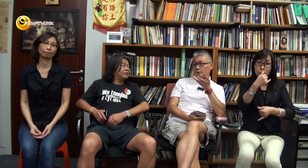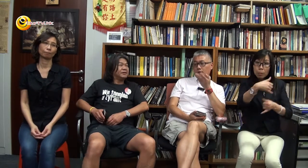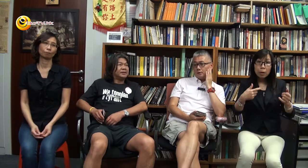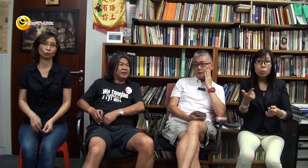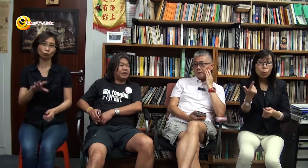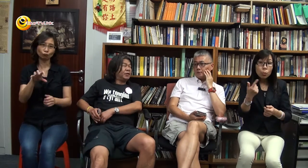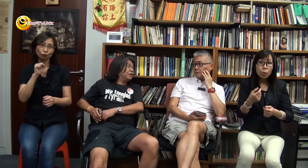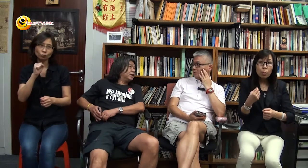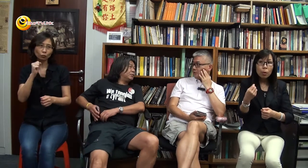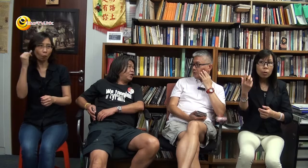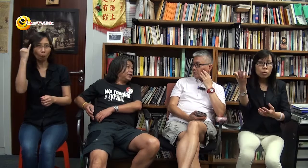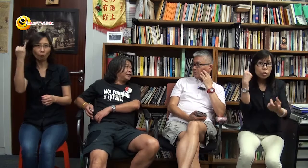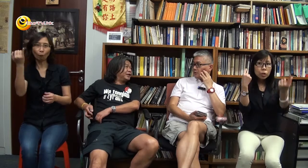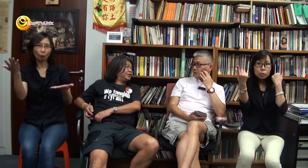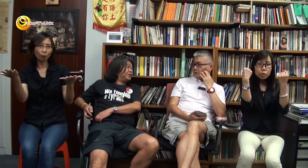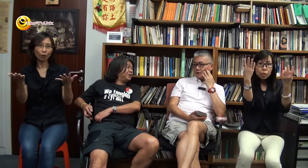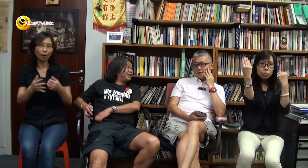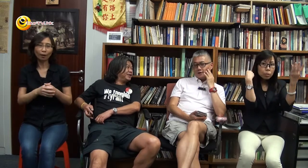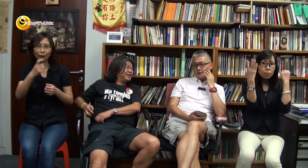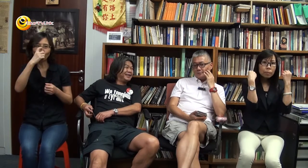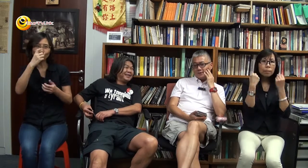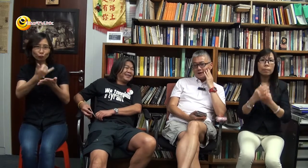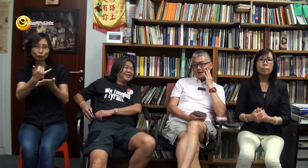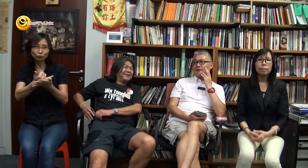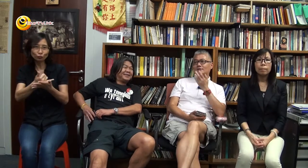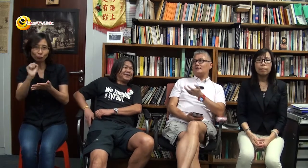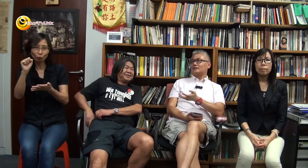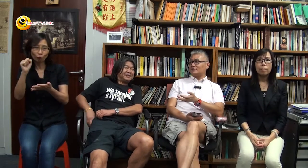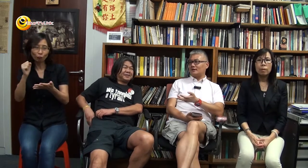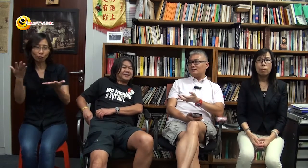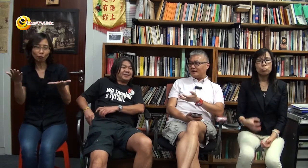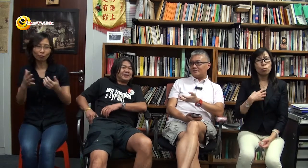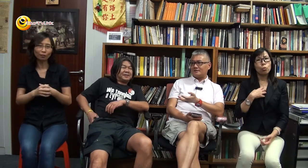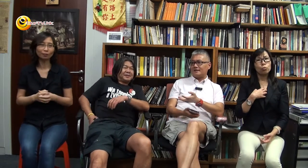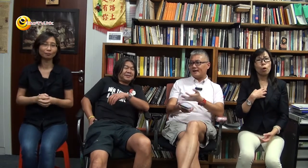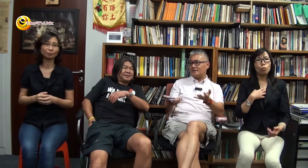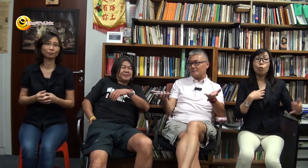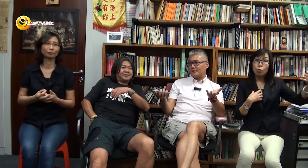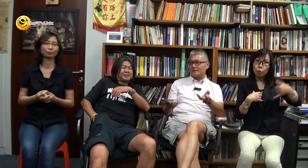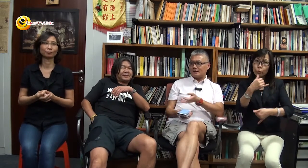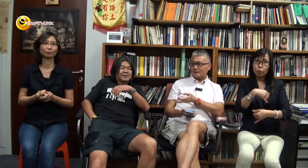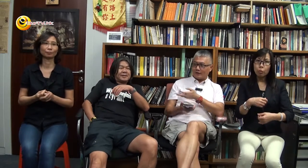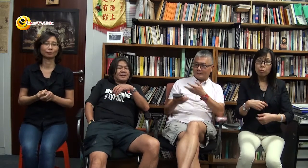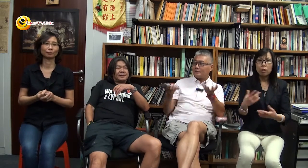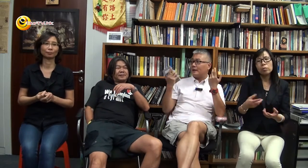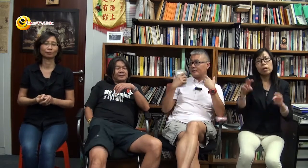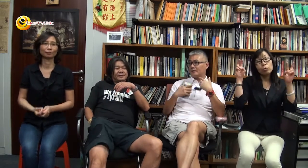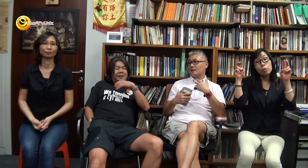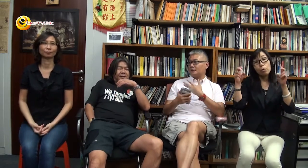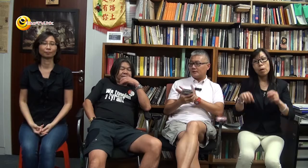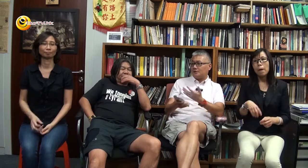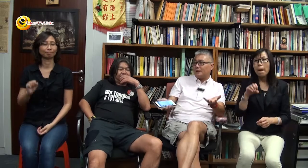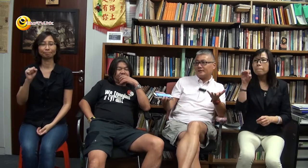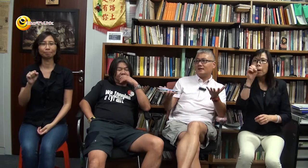咁我唔知即係 收咩料先，係咪梁振英死咗就？ 唔知啊，我成日覺得佢落嚟就是但起個題目，然之後咧落嚟乜都問